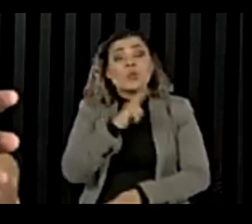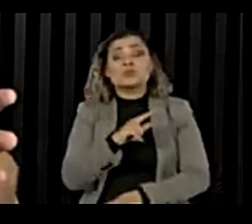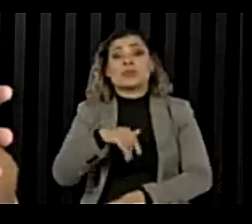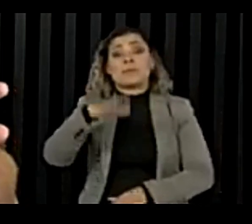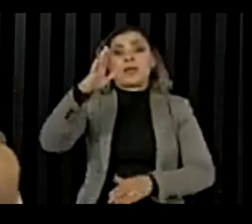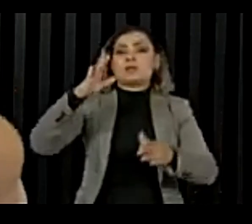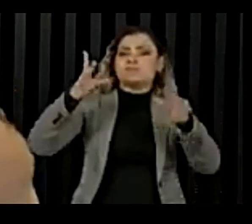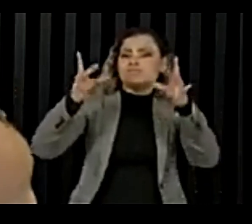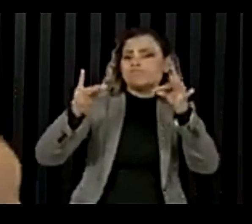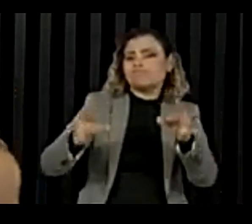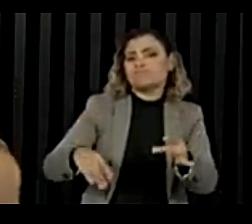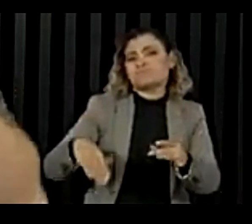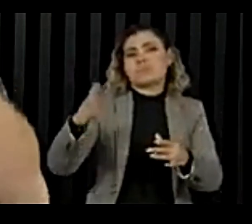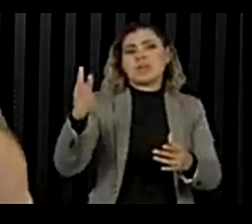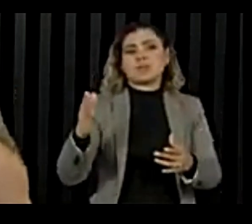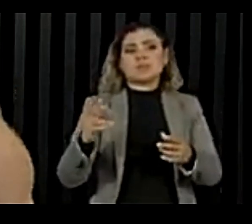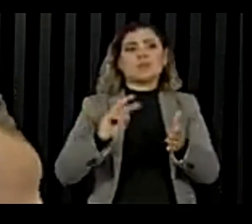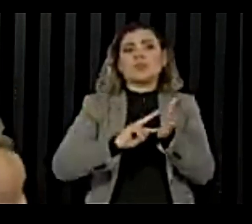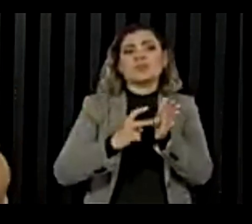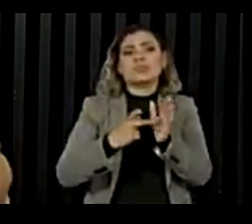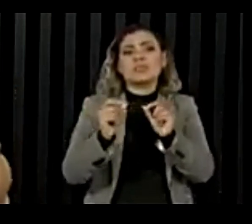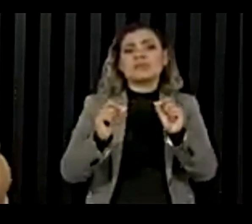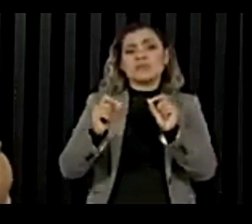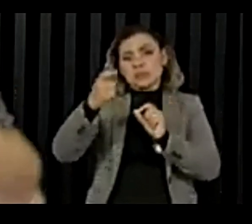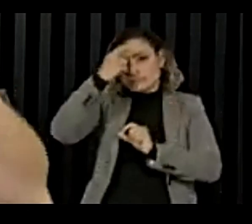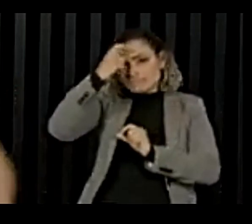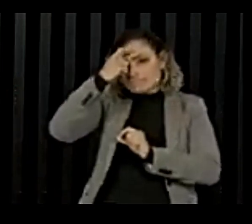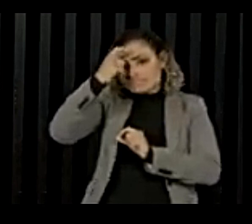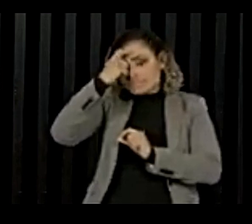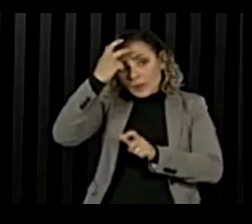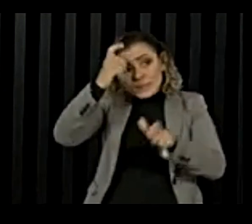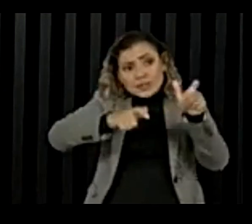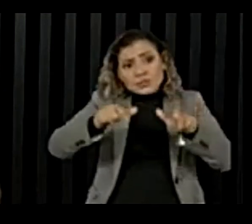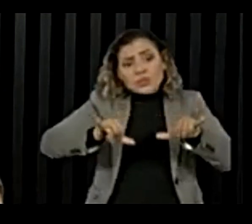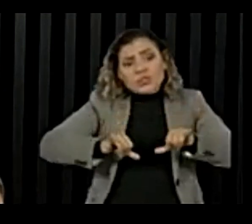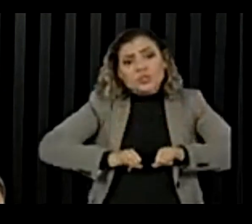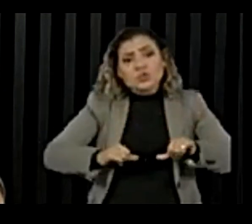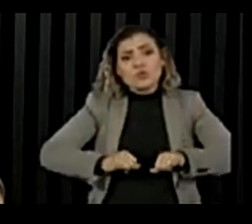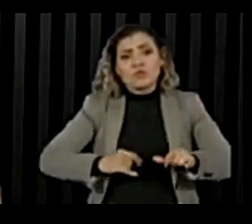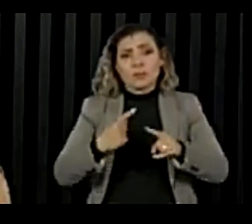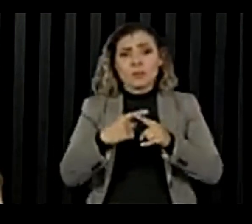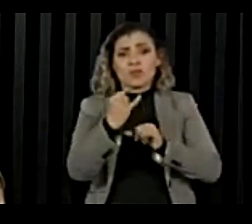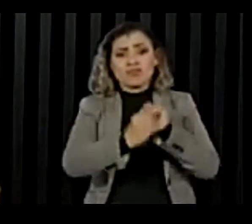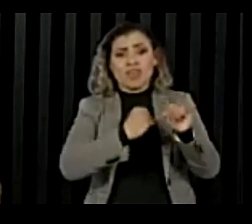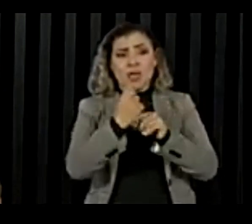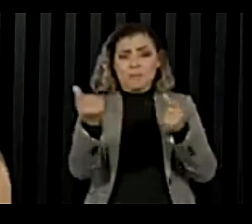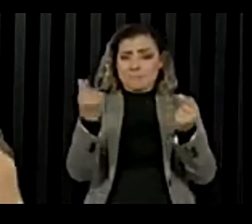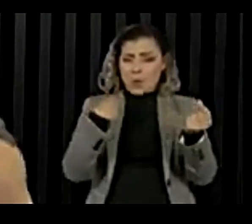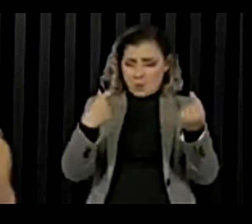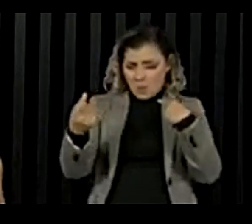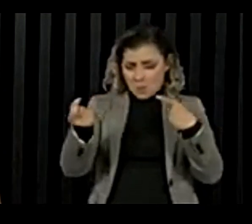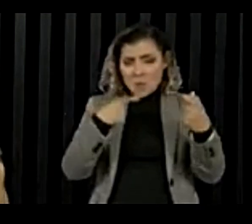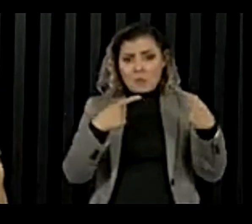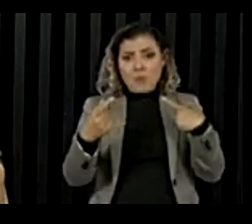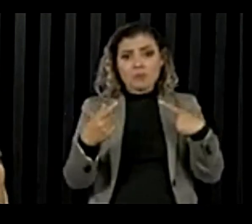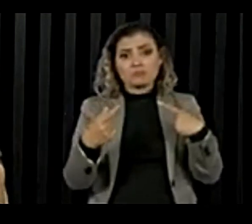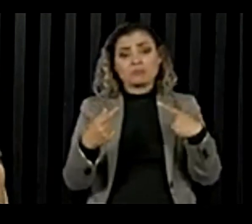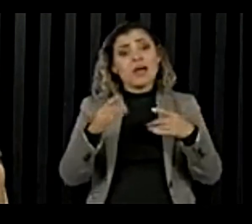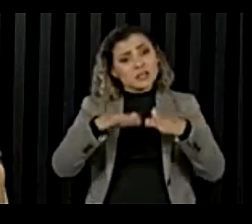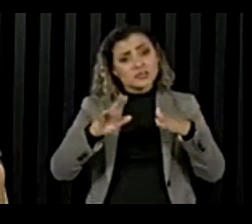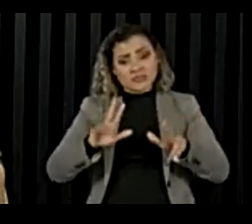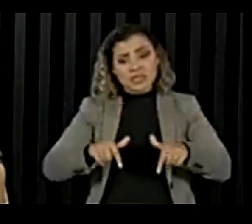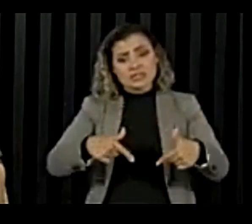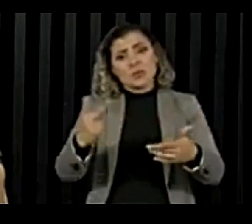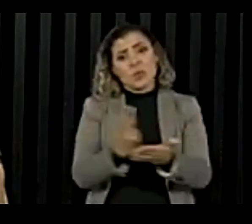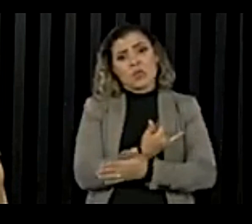mais ampla do que é a consequência na mente de uma pessoa de sofrer o assédio digital, mesmo como consequência de um erro